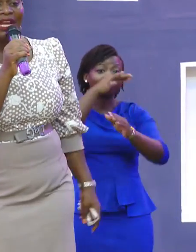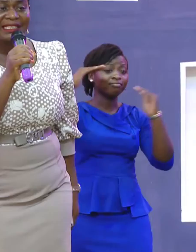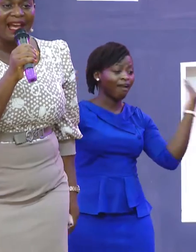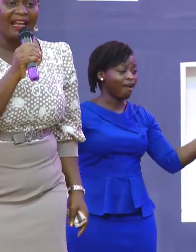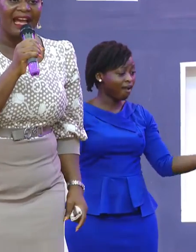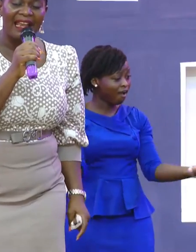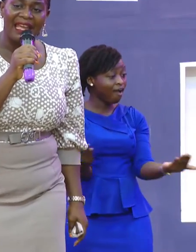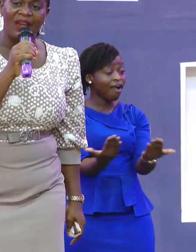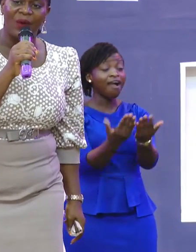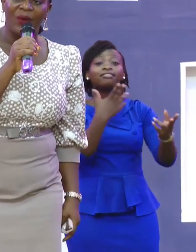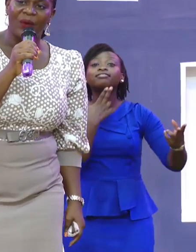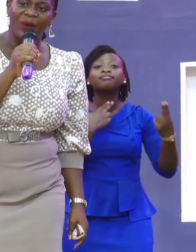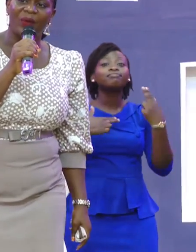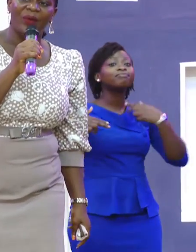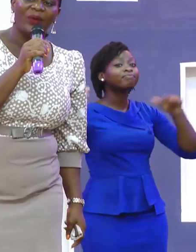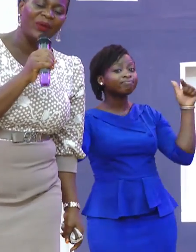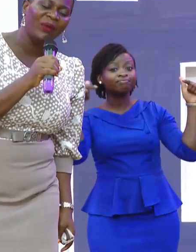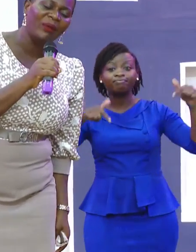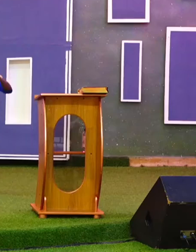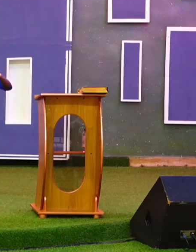Ense mwetaga lero